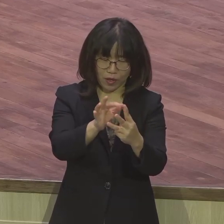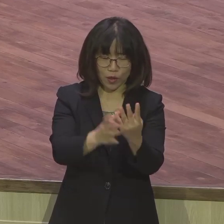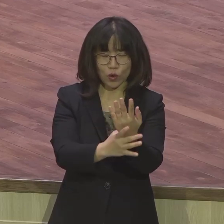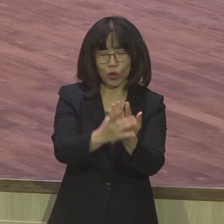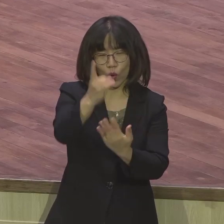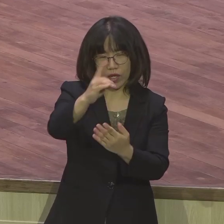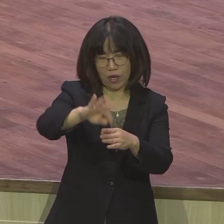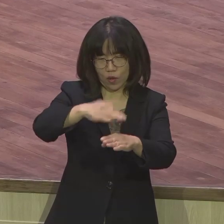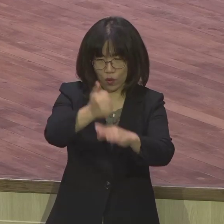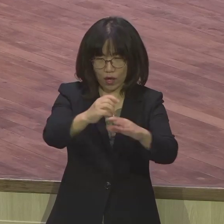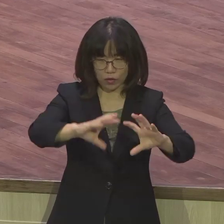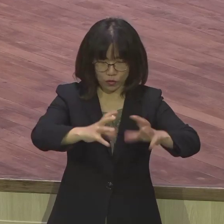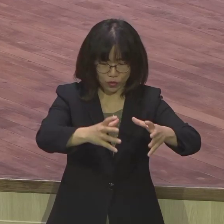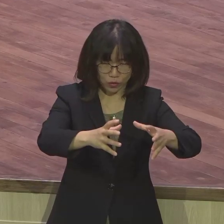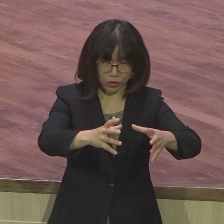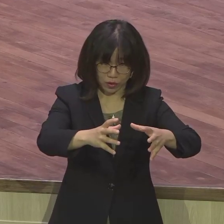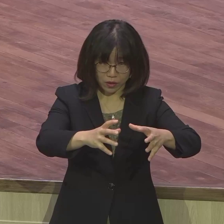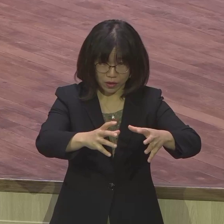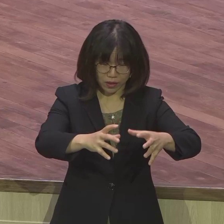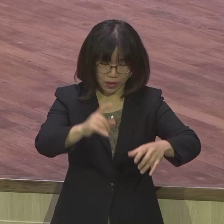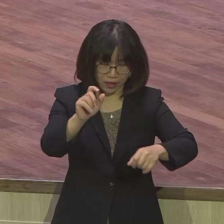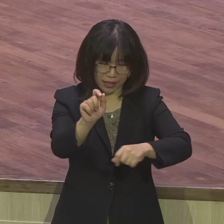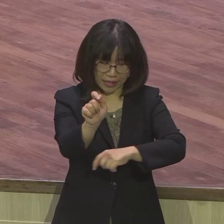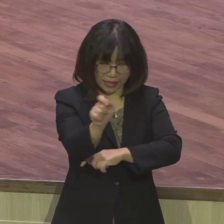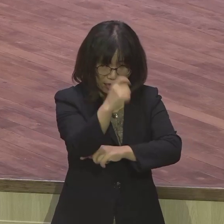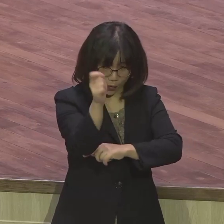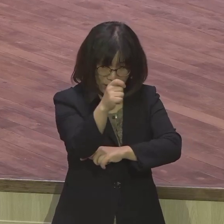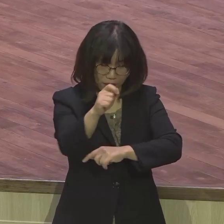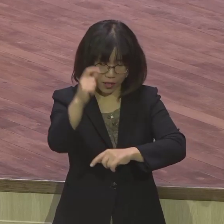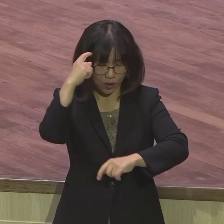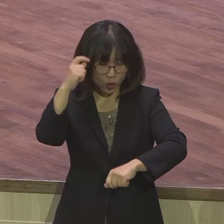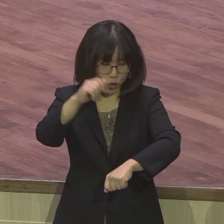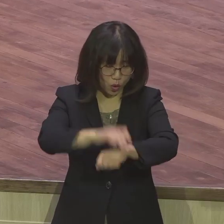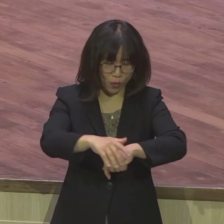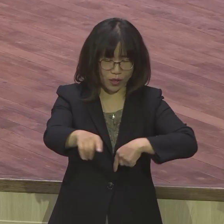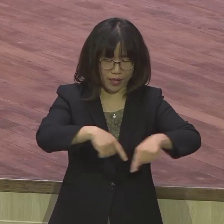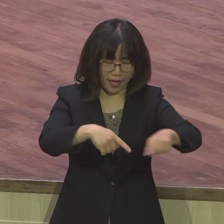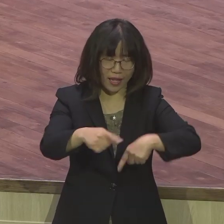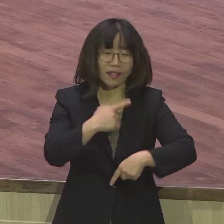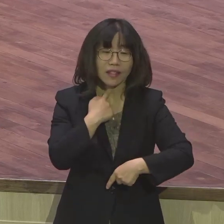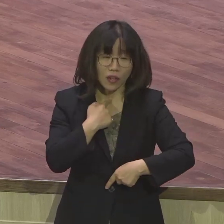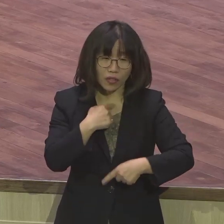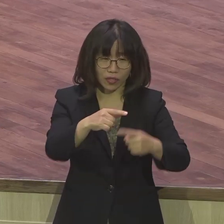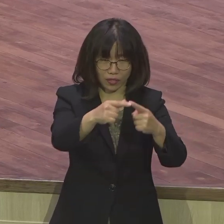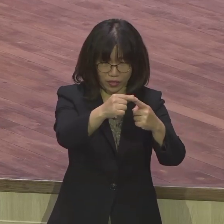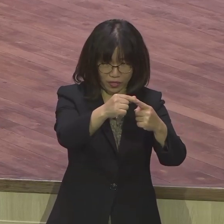솔로몬이 통치하던 이 남유다 북이스라엘을 이 전체를 통치하던 시대가